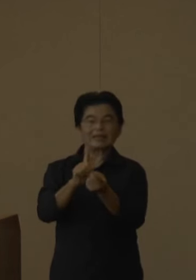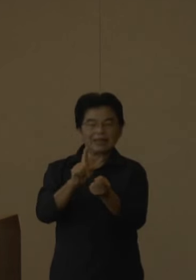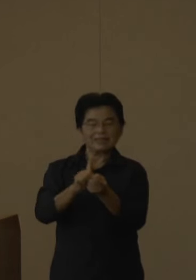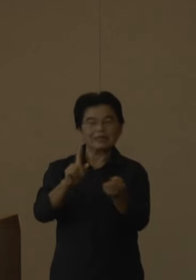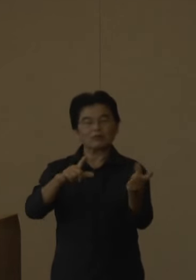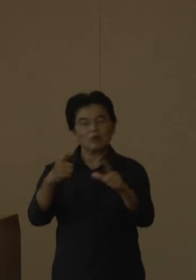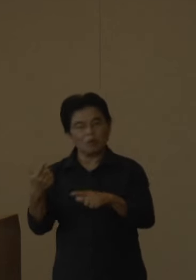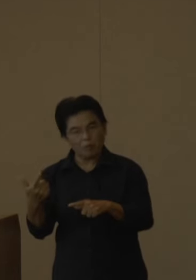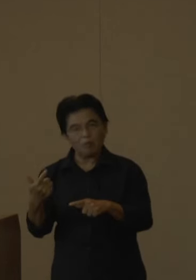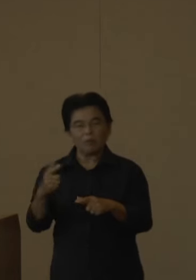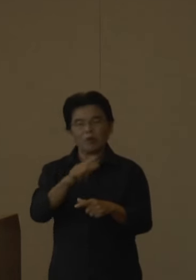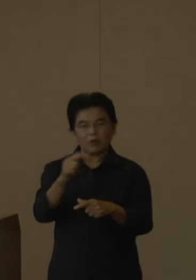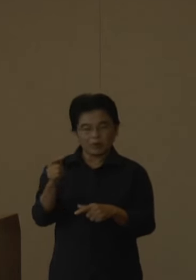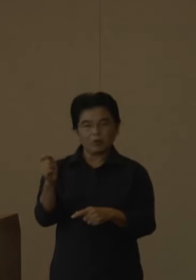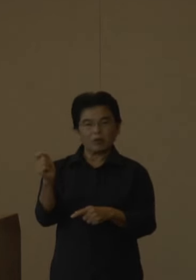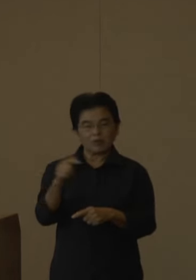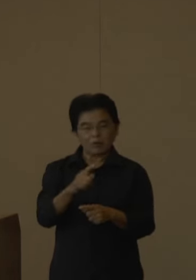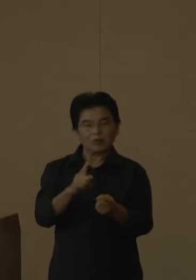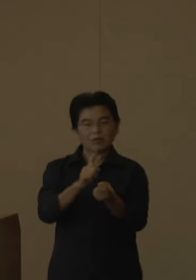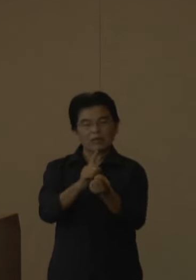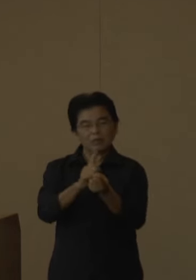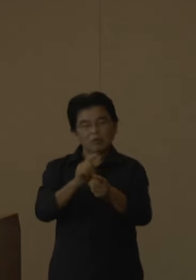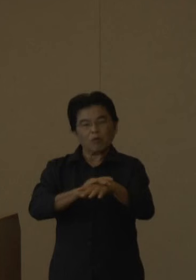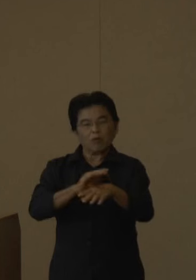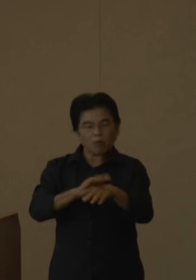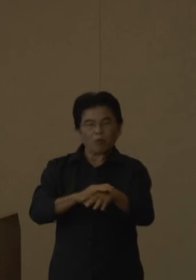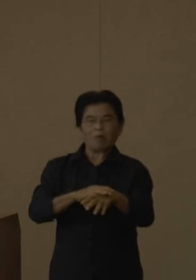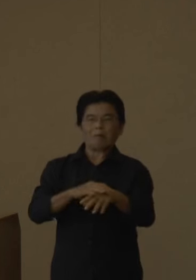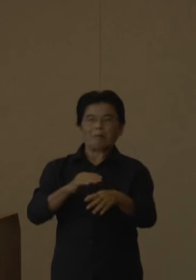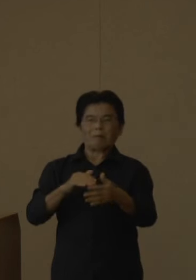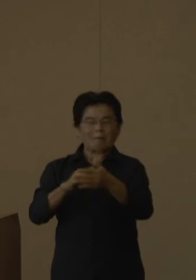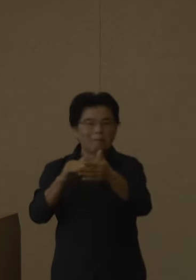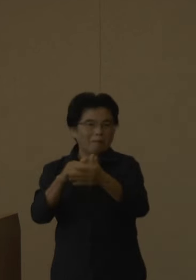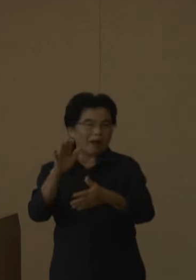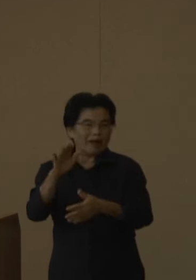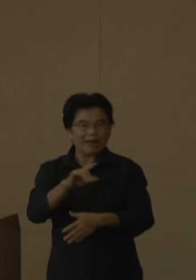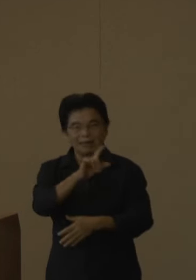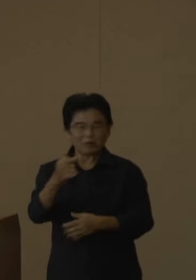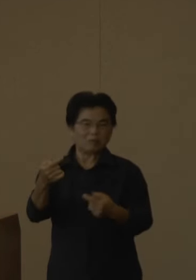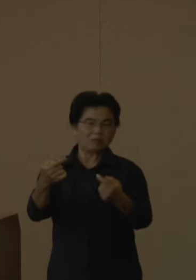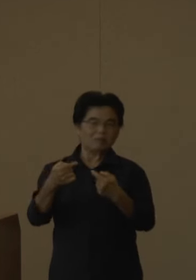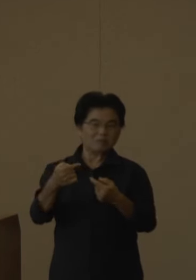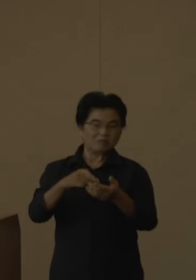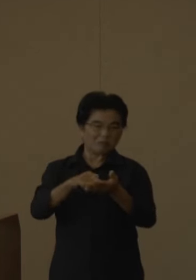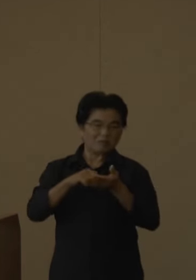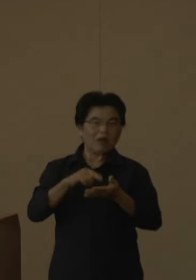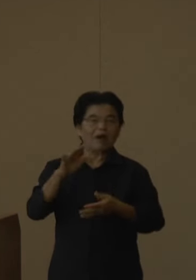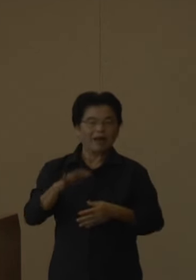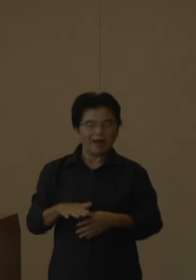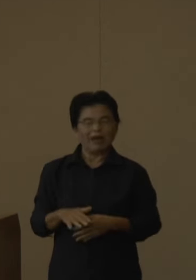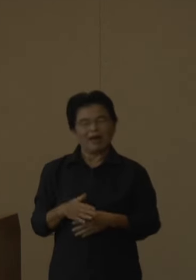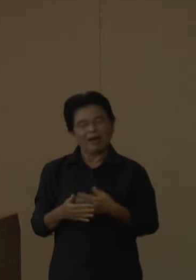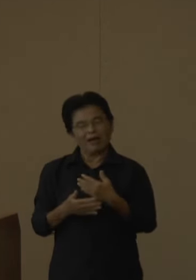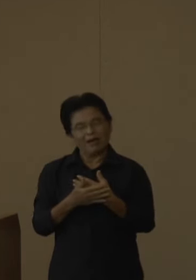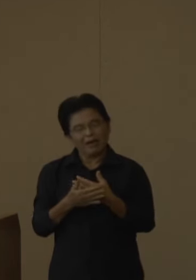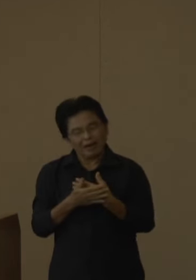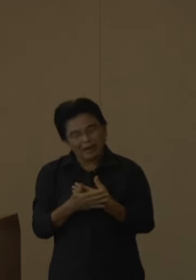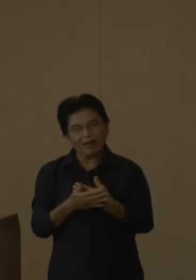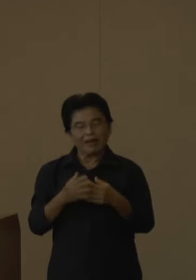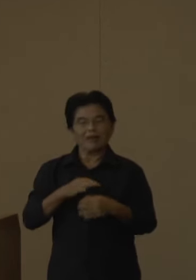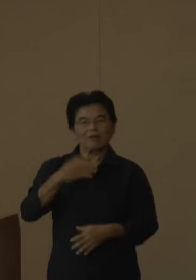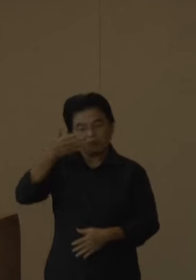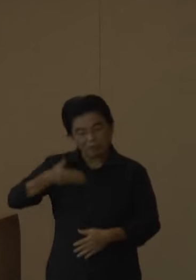や災害救助法の適用が困難となっていることなど、さまざまご指摘をいただいております。重く受け止めて猛省する